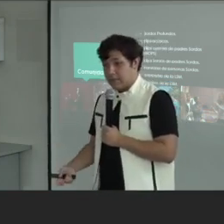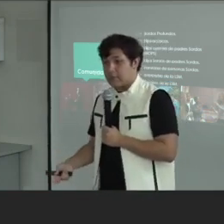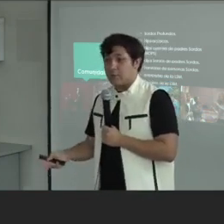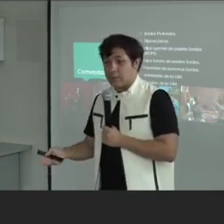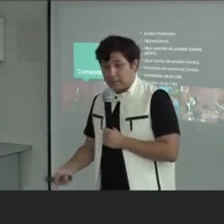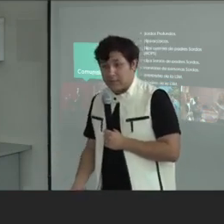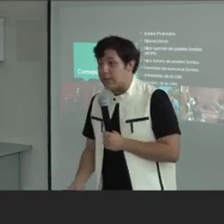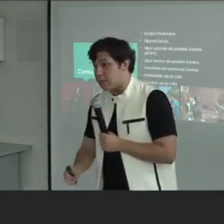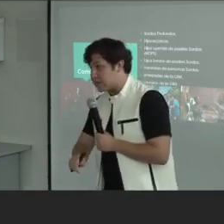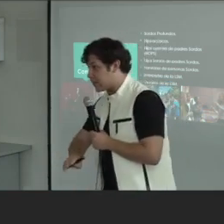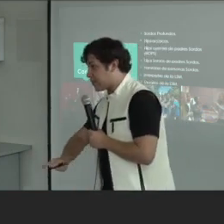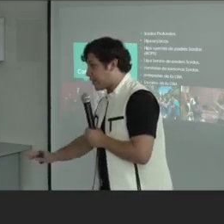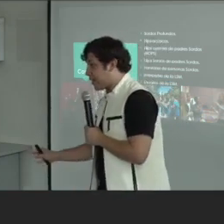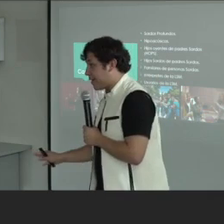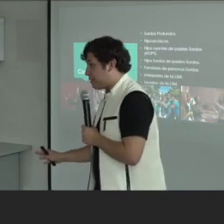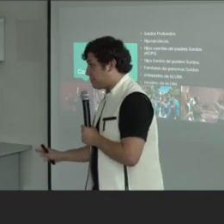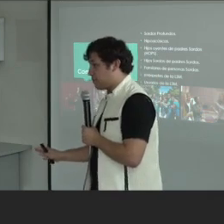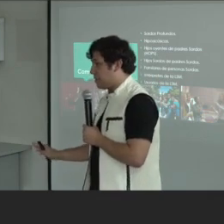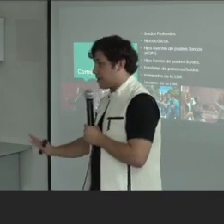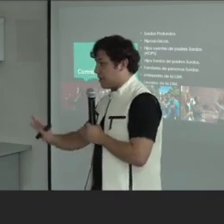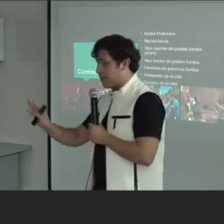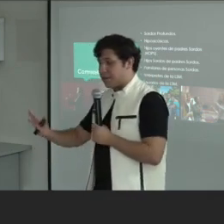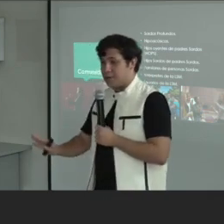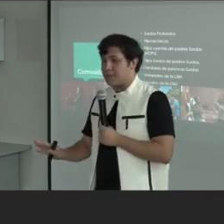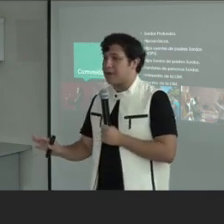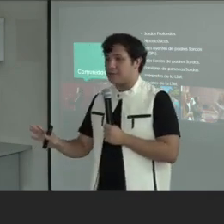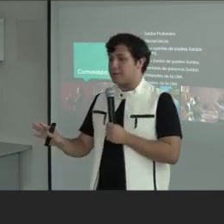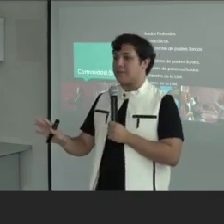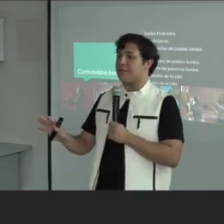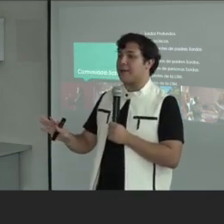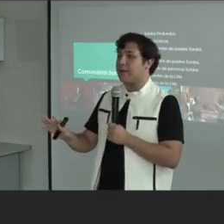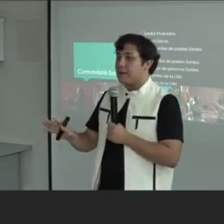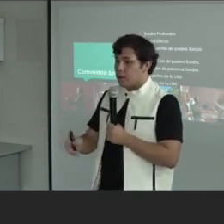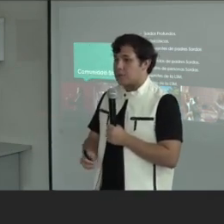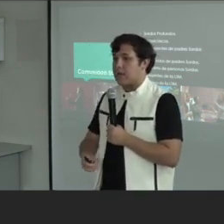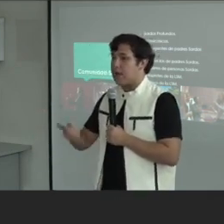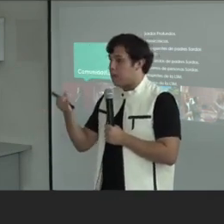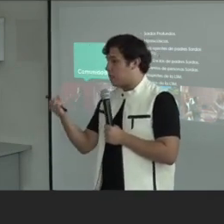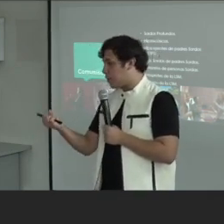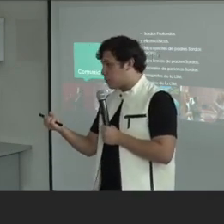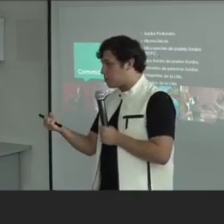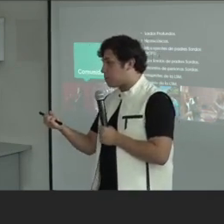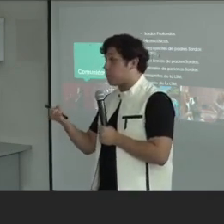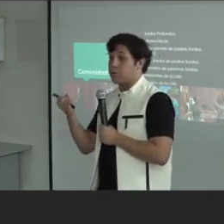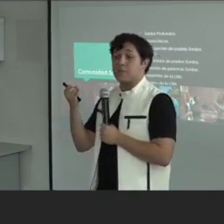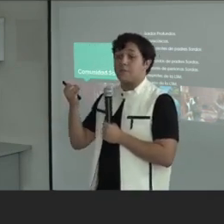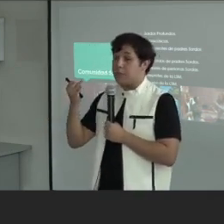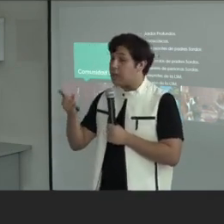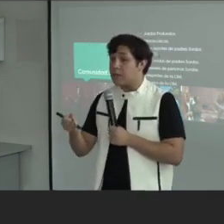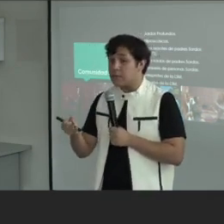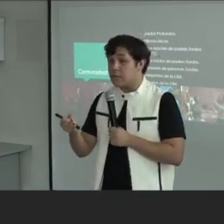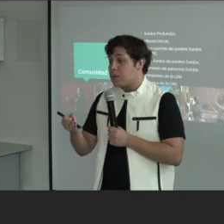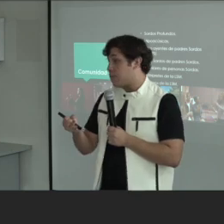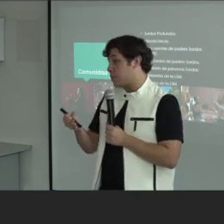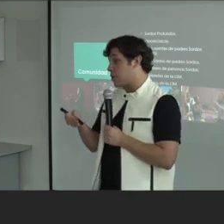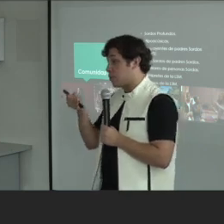que utilizan lengua de señas mexicana, literalmente lo que eso significa, o sea, amigos, pueden ser familiares, pueden ser